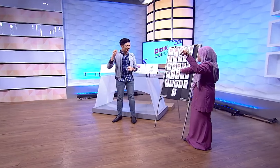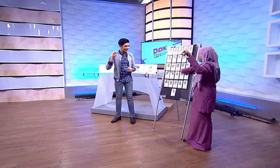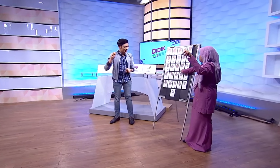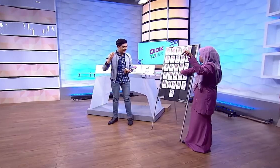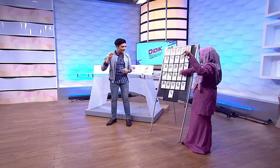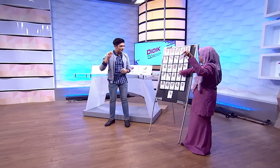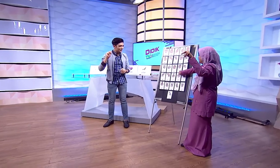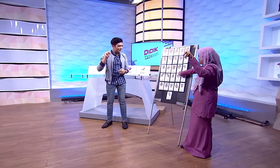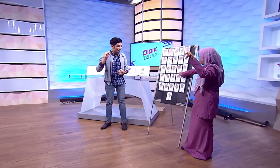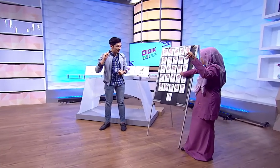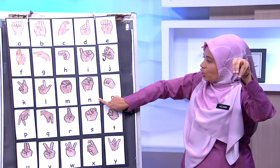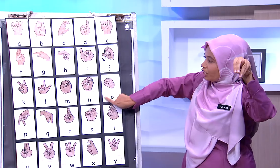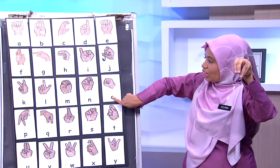tweenty oke